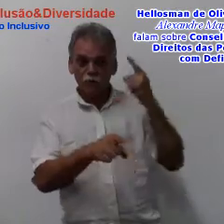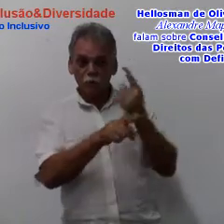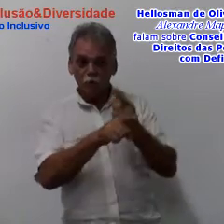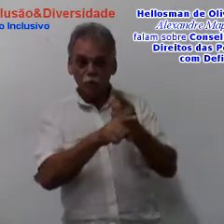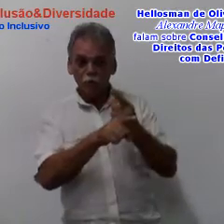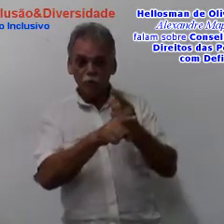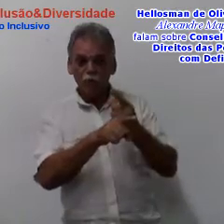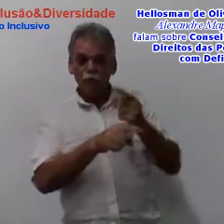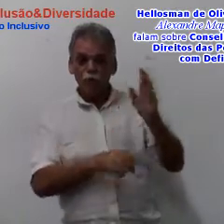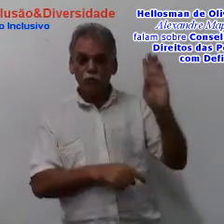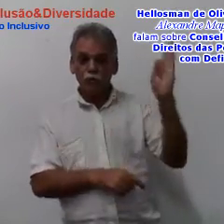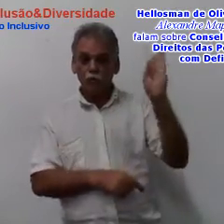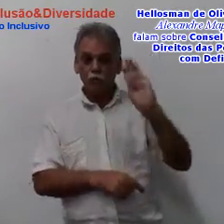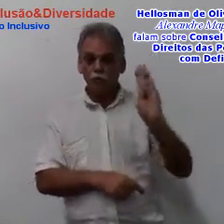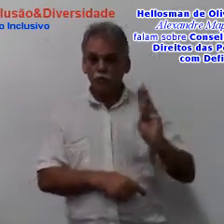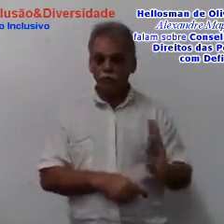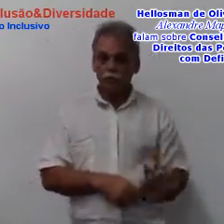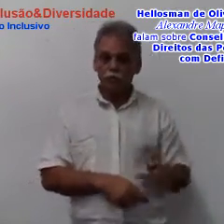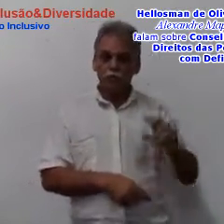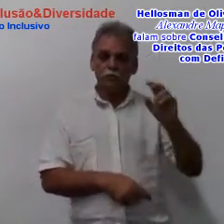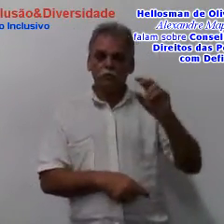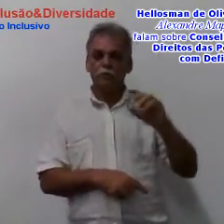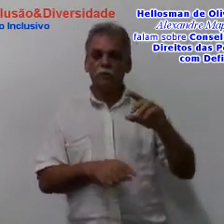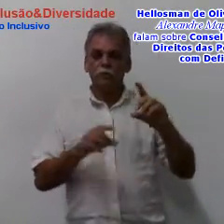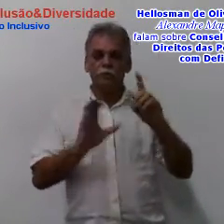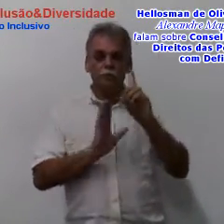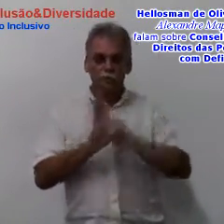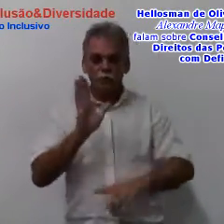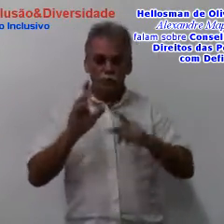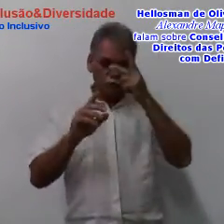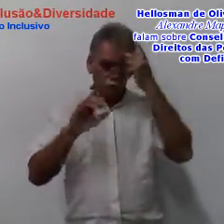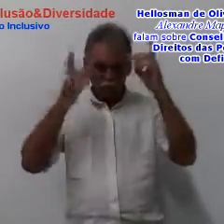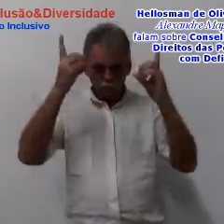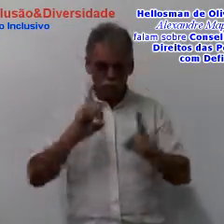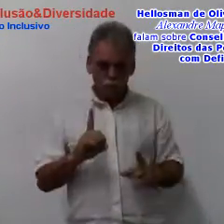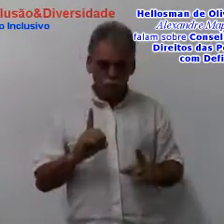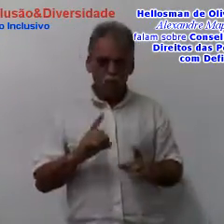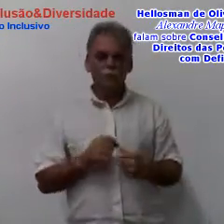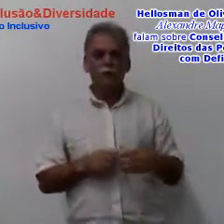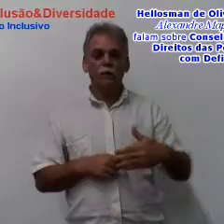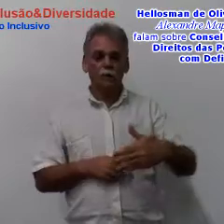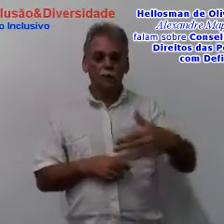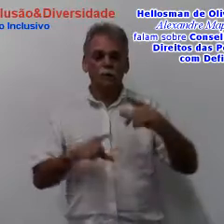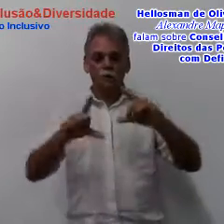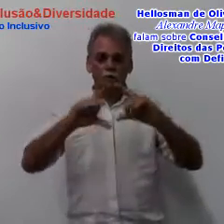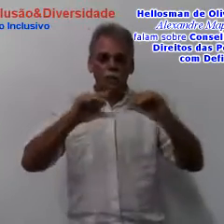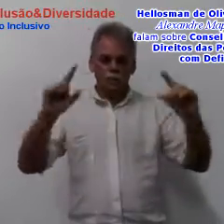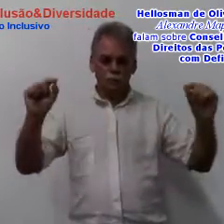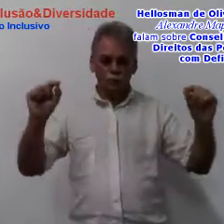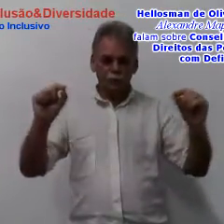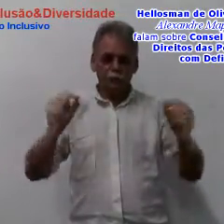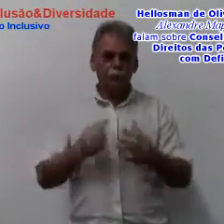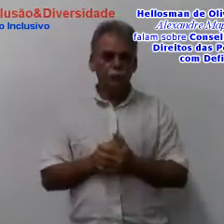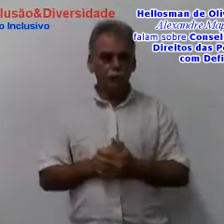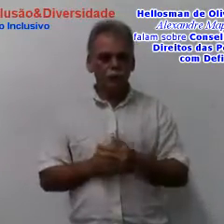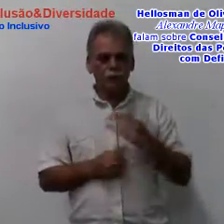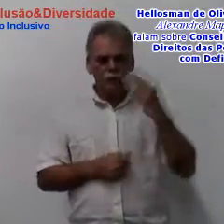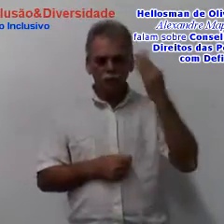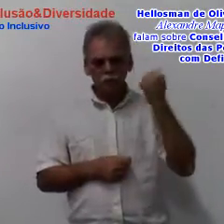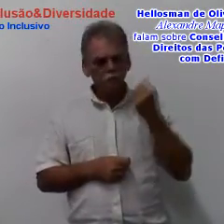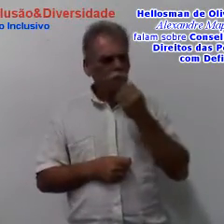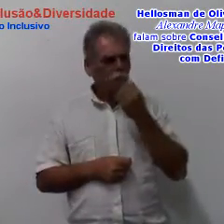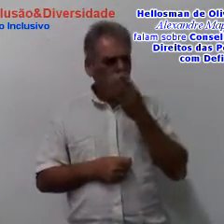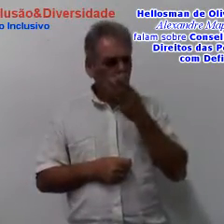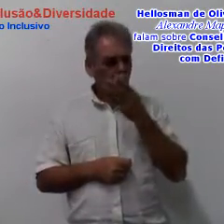do momento lá da Conferência Nacional dos Direitos da Pessoa com Deficiência, né? Que a gente se conheceu, que